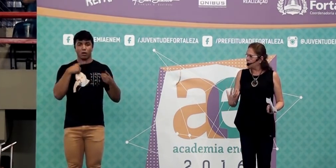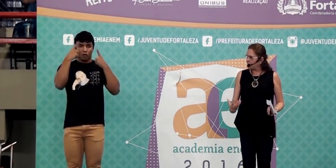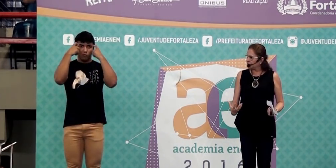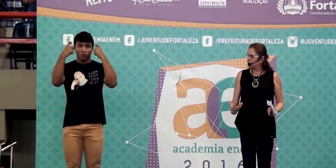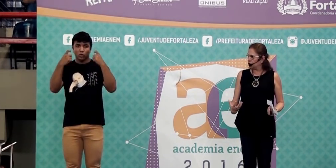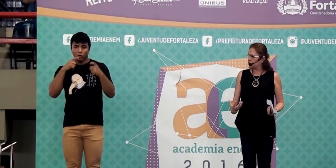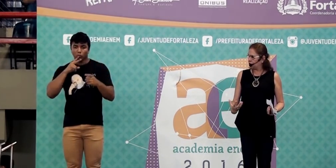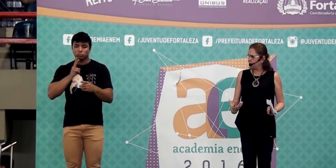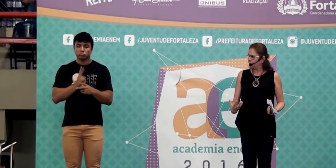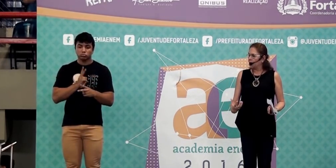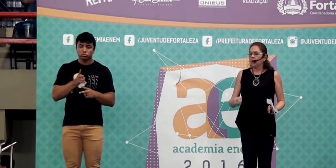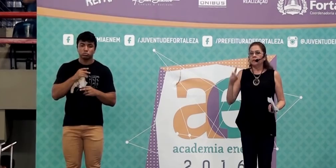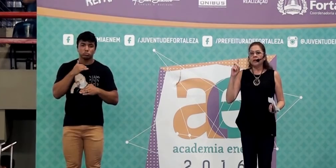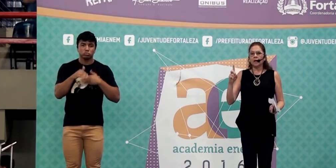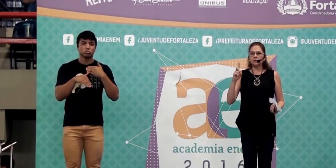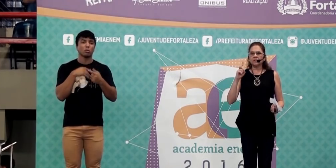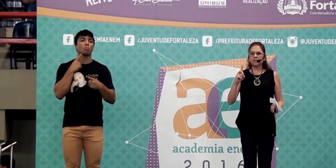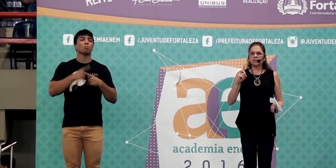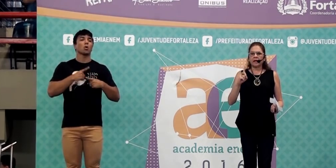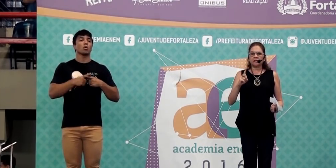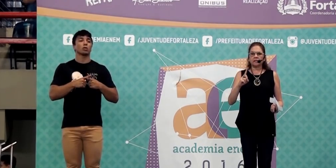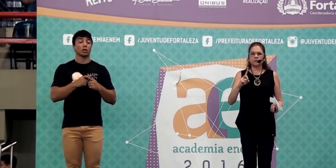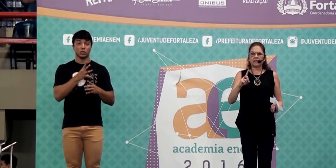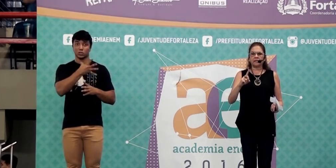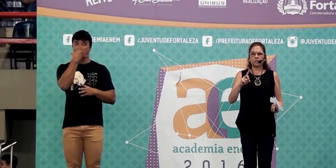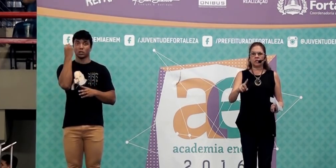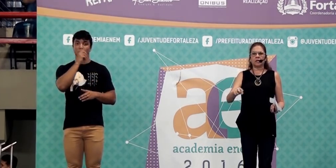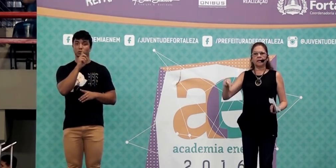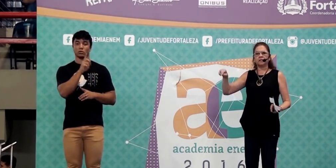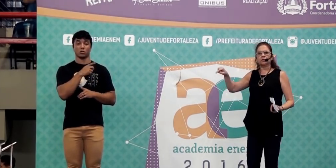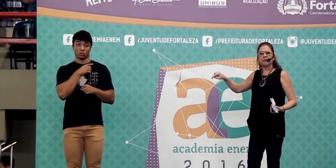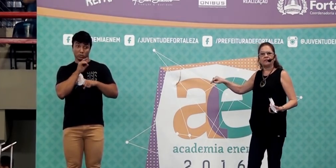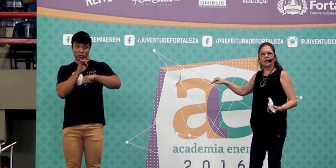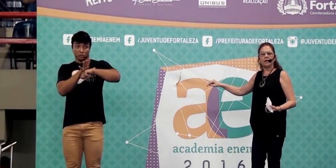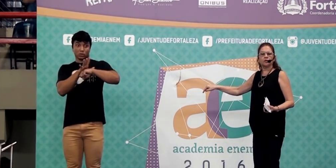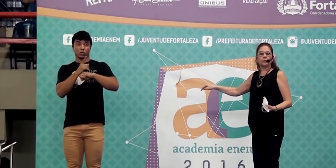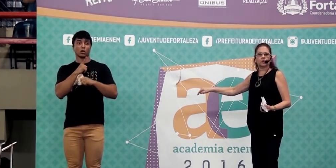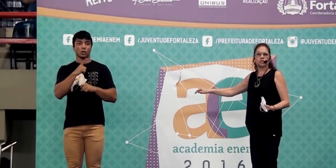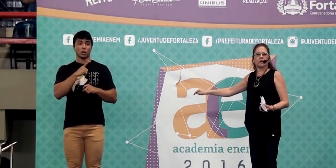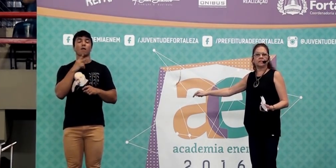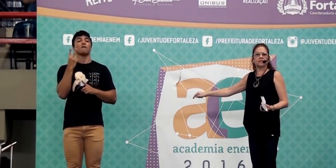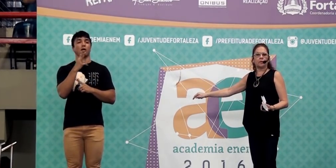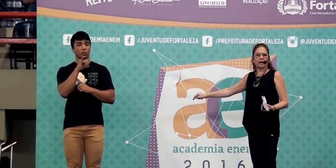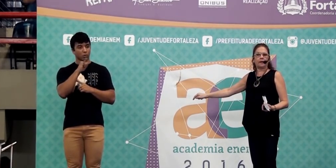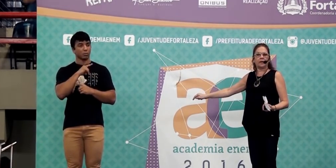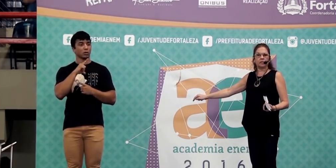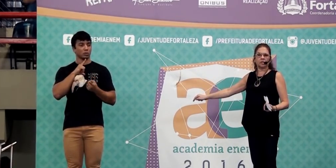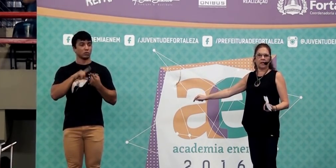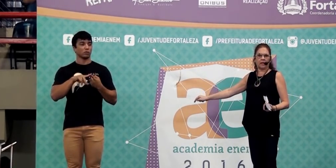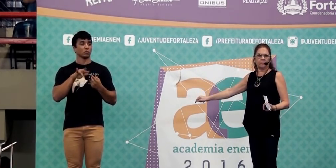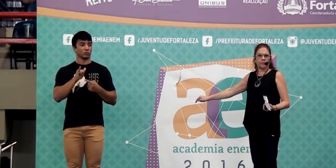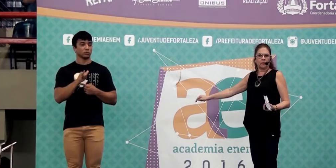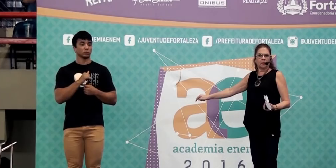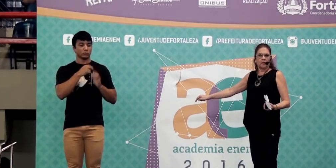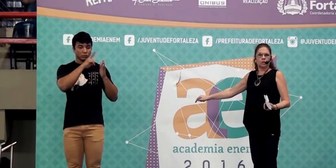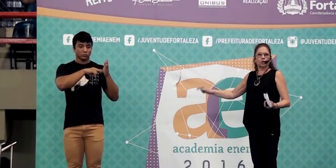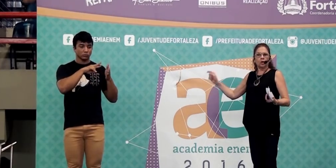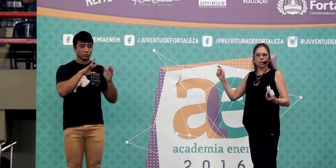mulher ainda persiste. Não se esqueçam dessa dica. Isso está valendo para os temas que eu acabei de